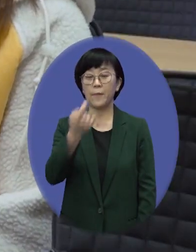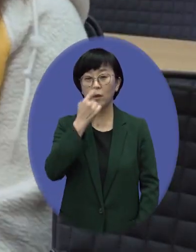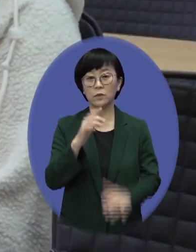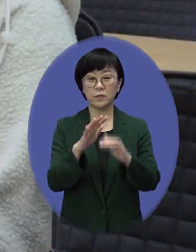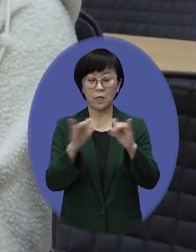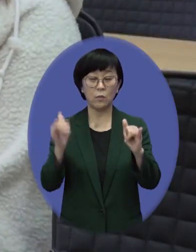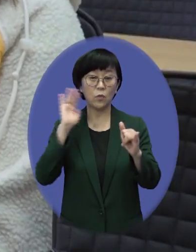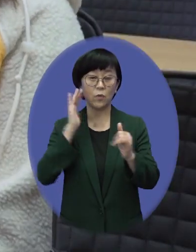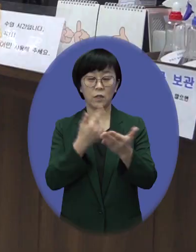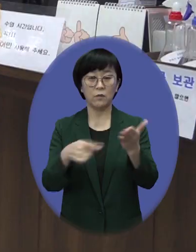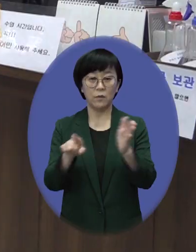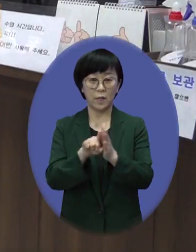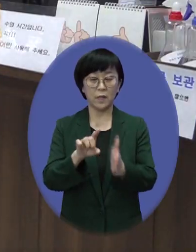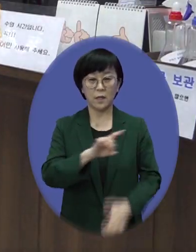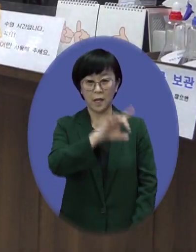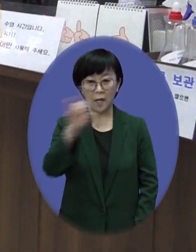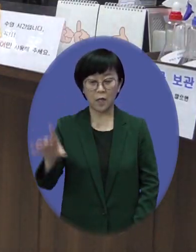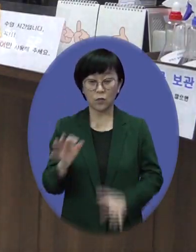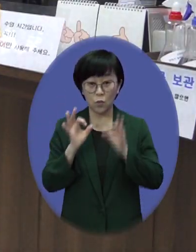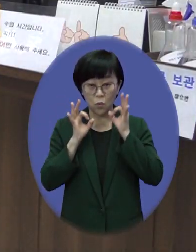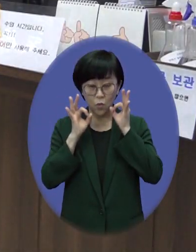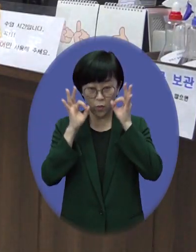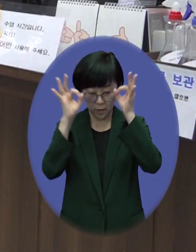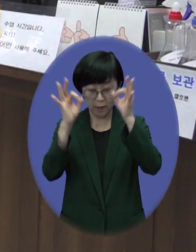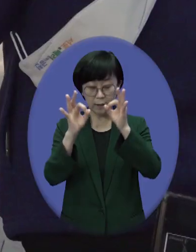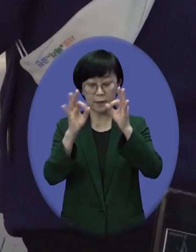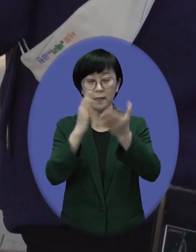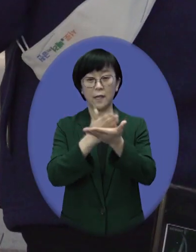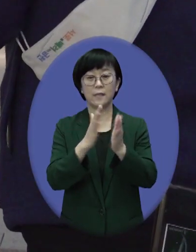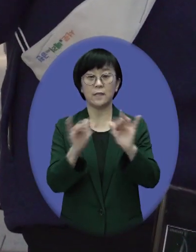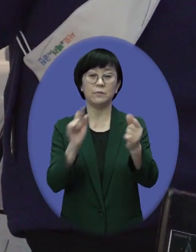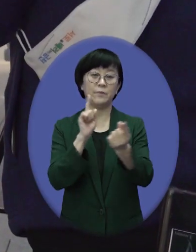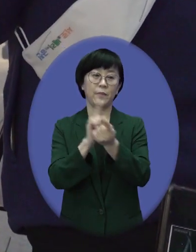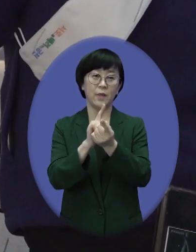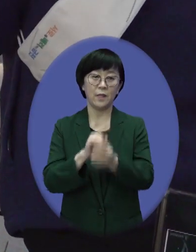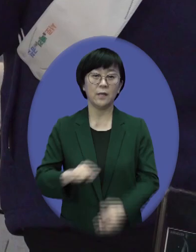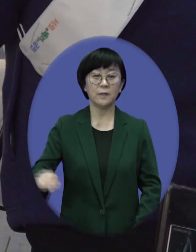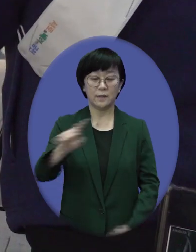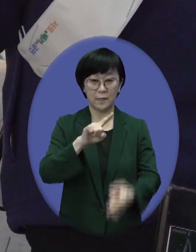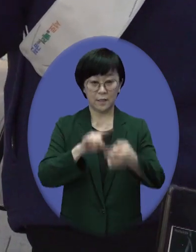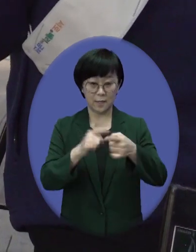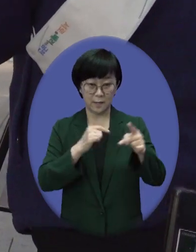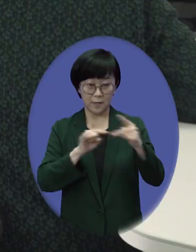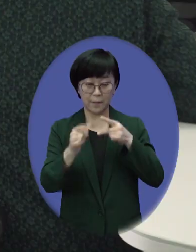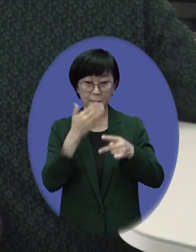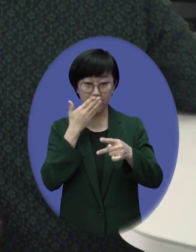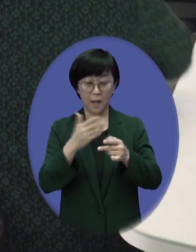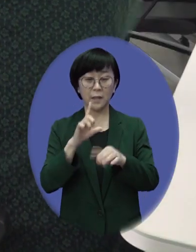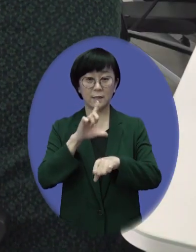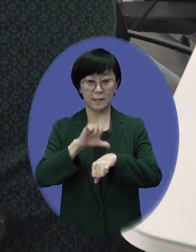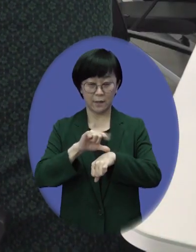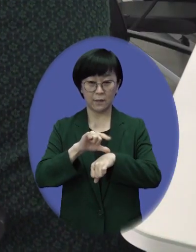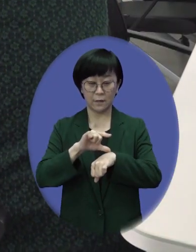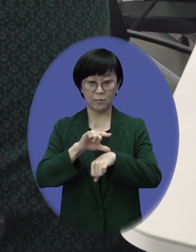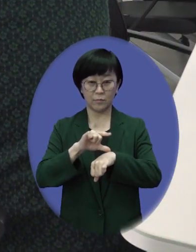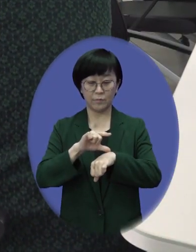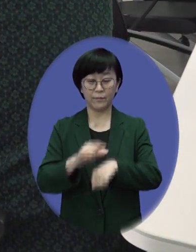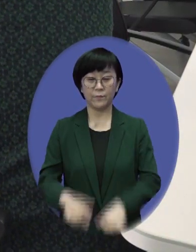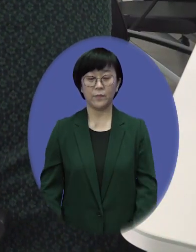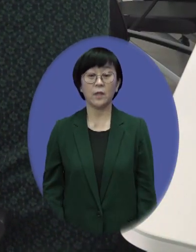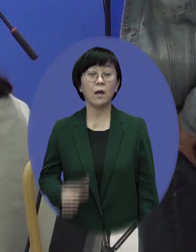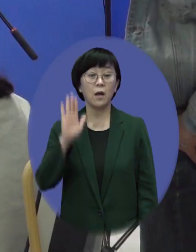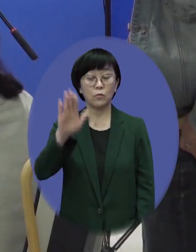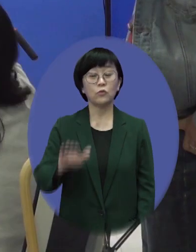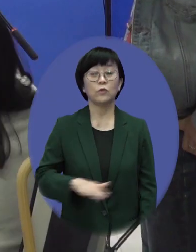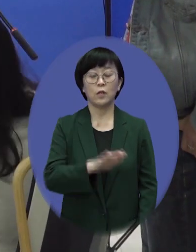강사님부터 수강생들까지 농인을 위해 각자 자리에서 힘써주시는 다양한 분들을 만나 그들에 대해 더 이해할 수 있었던